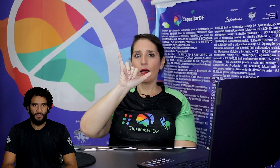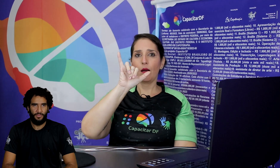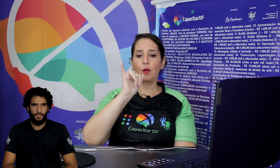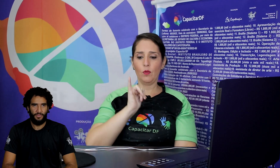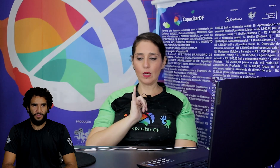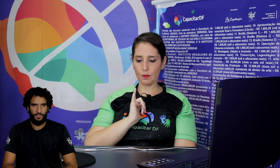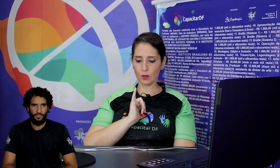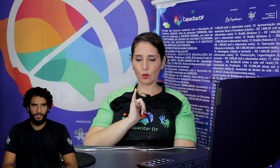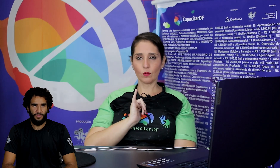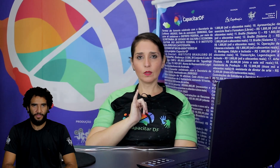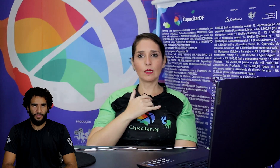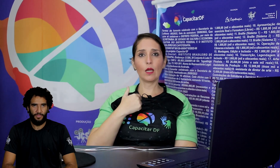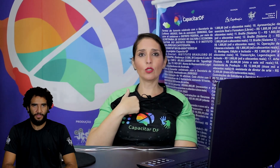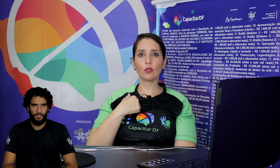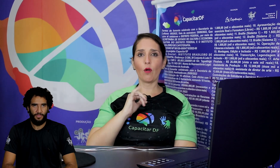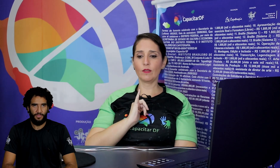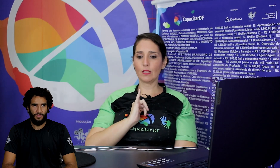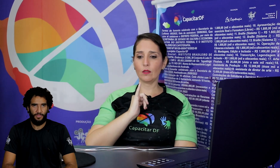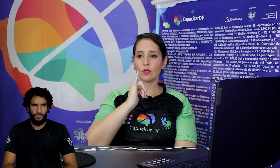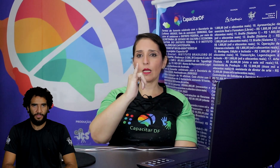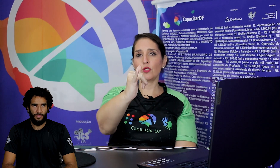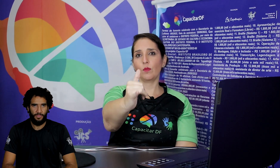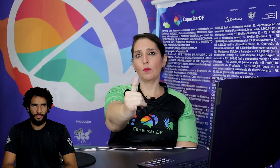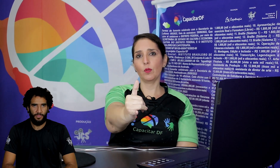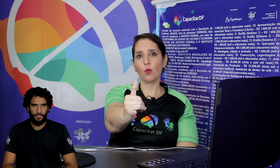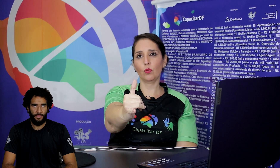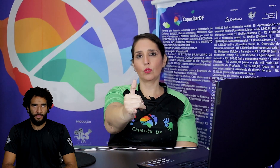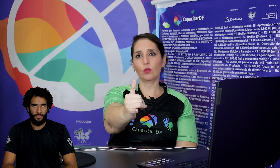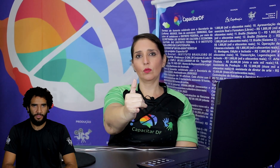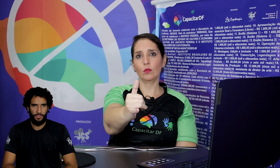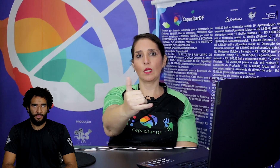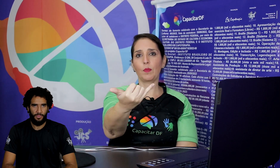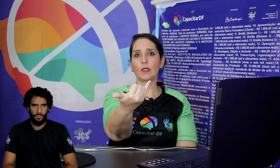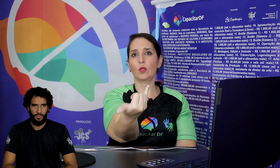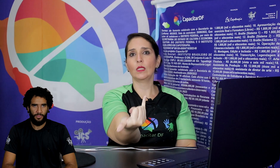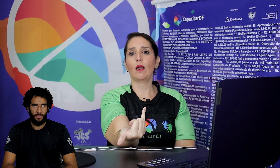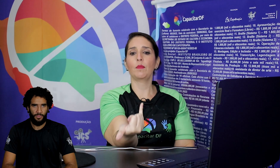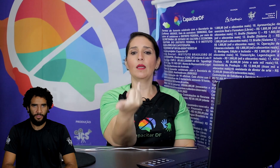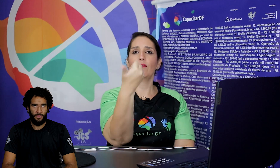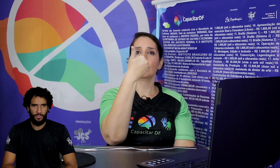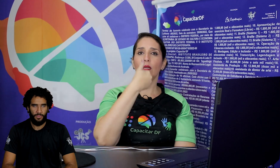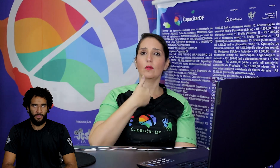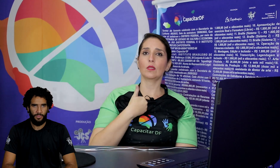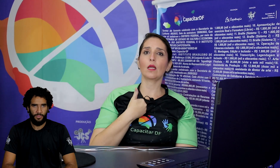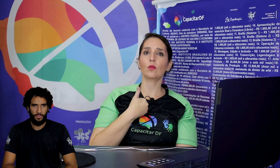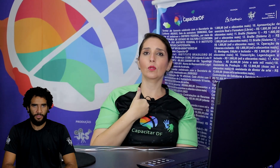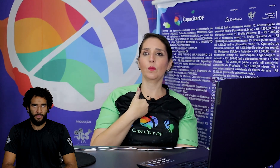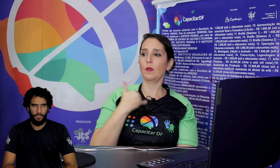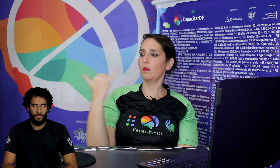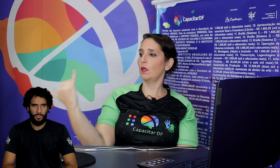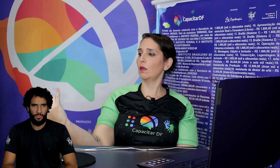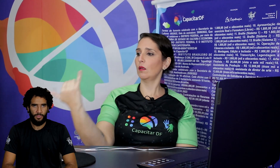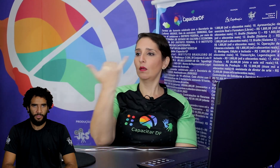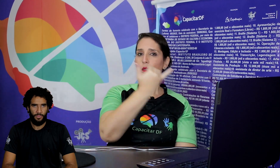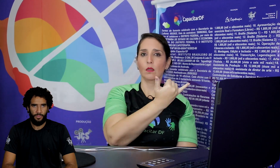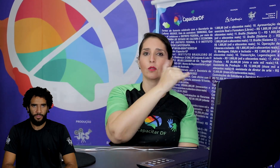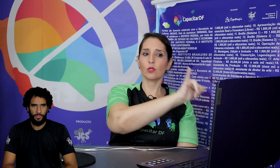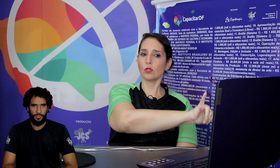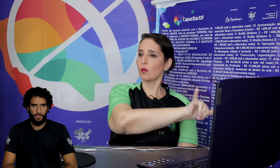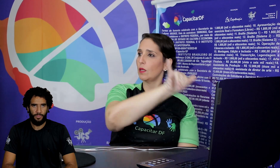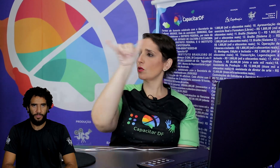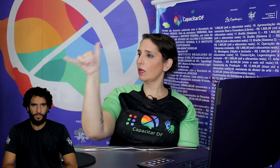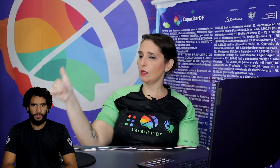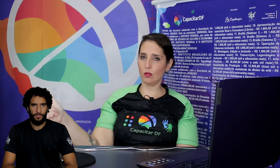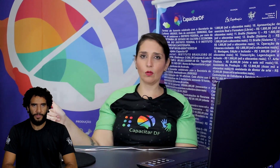Avisar. A mão Y. Se eu estou avisando, sai de mim para o outro. Se a pessoa está me avisando, sai do outro para mim. E a